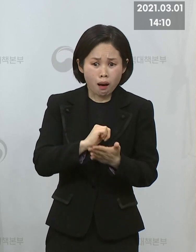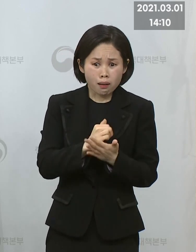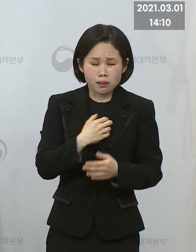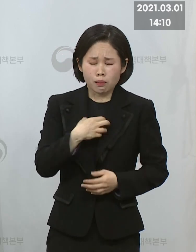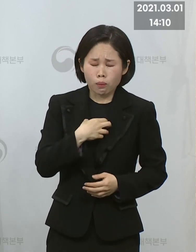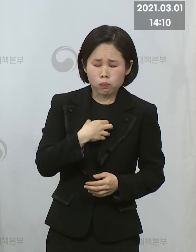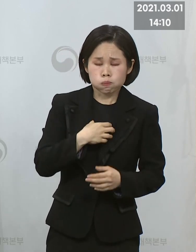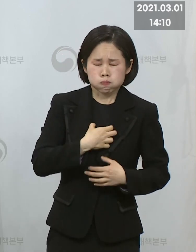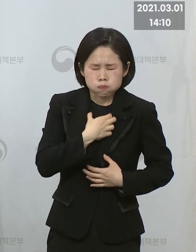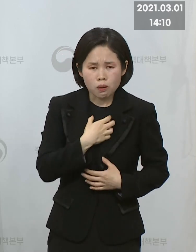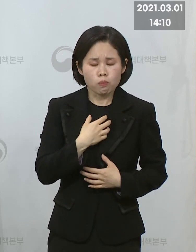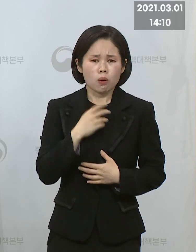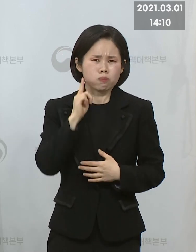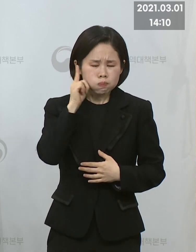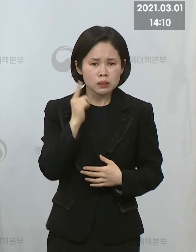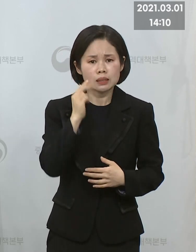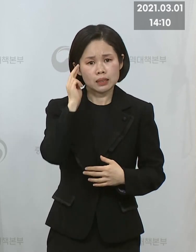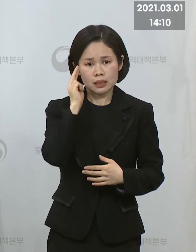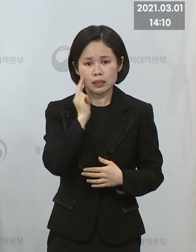진료를 받아주시기를 바랍니다.